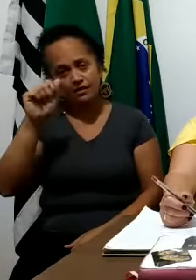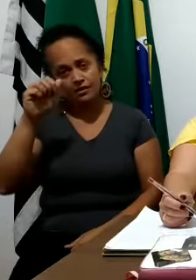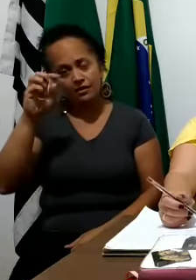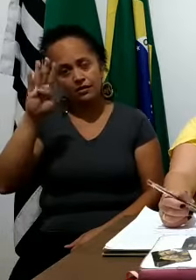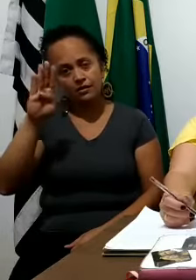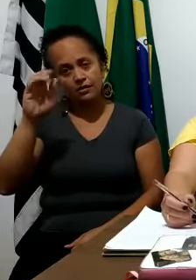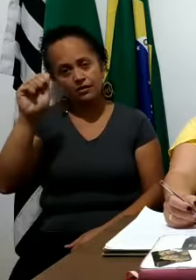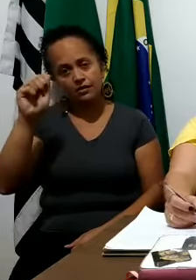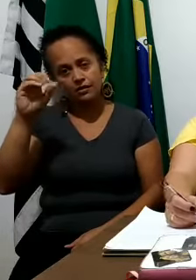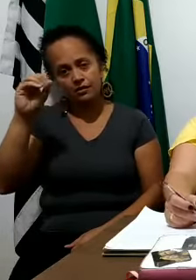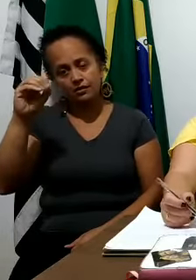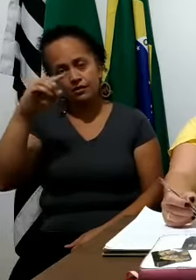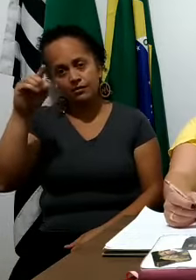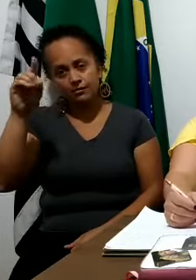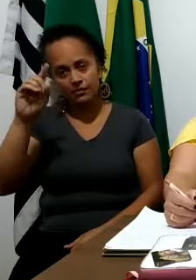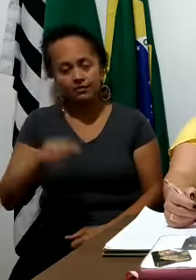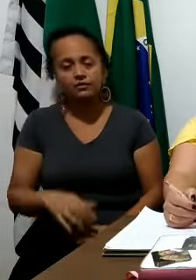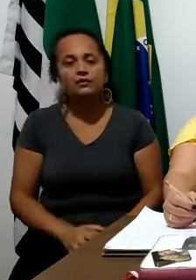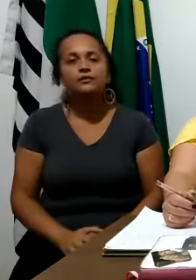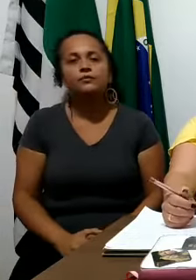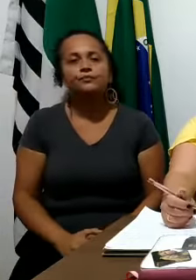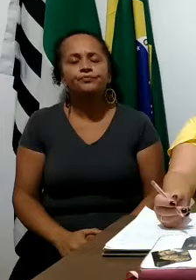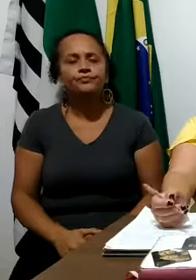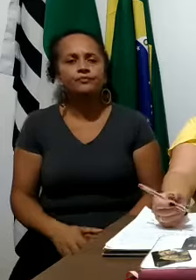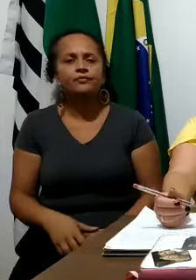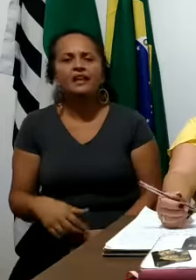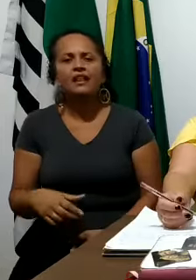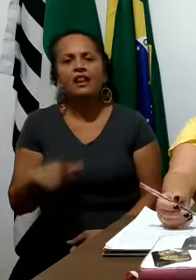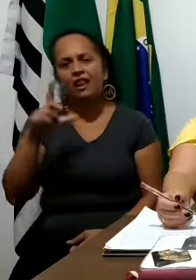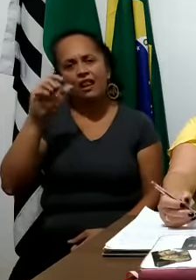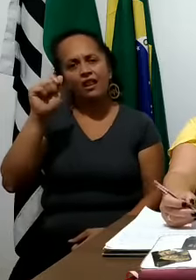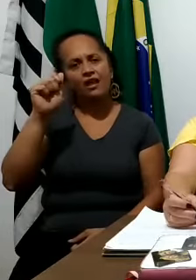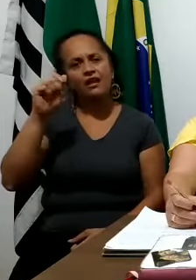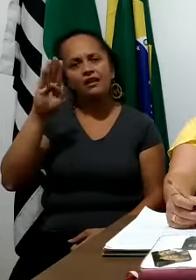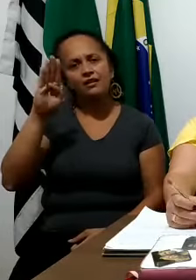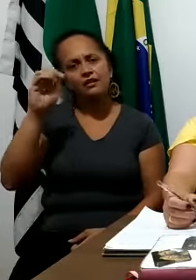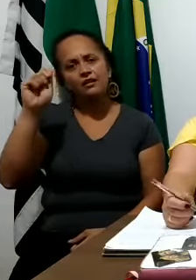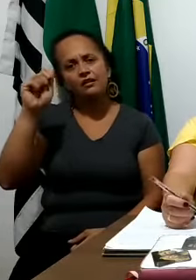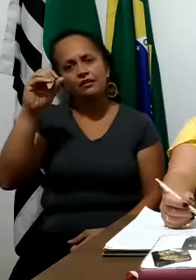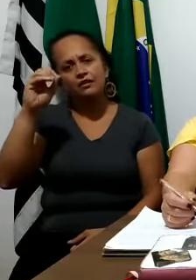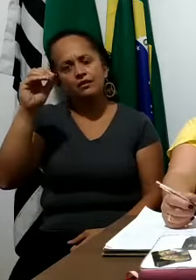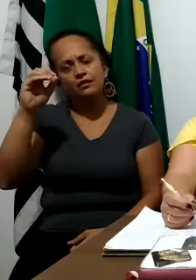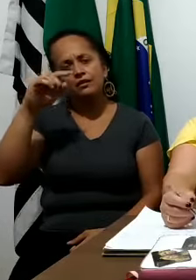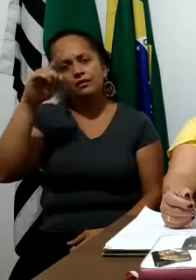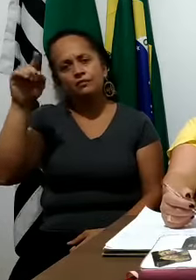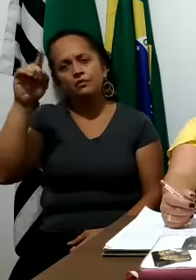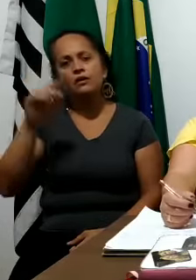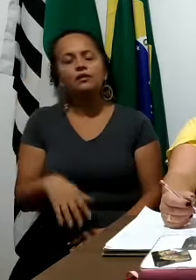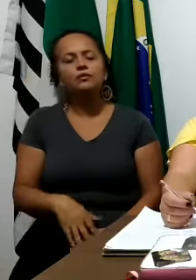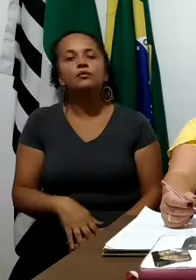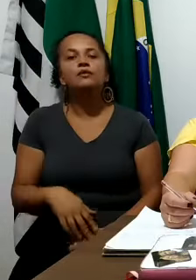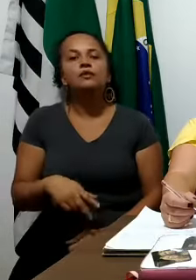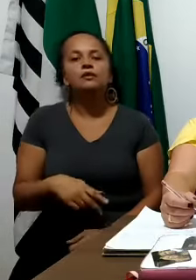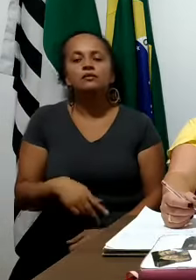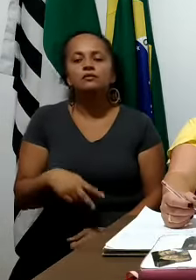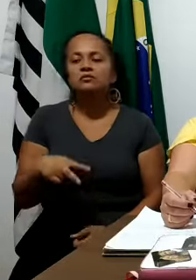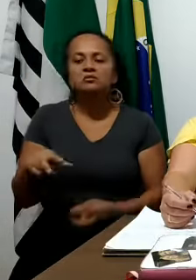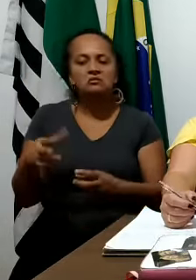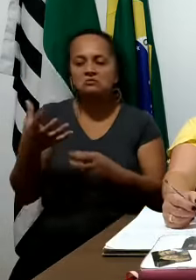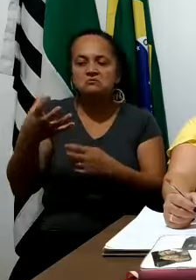né? Por quê? Porque Jacó era próspero em tudo, né? E estava trazendo essa prosperidade para ele